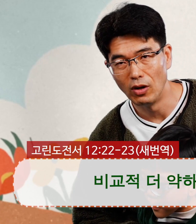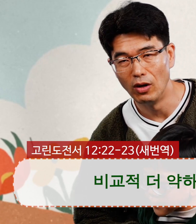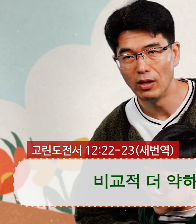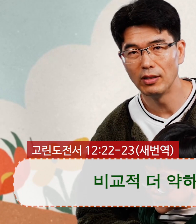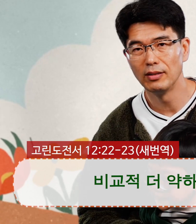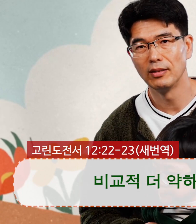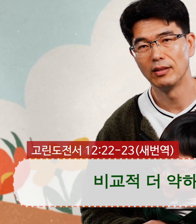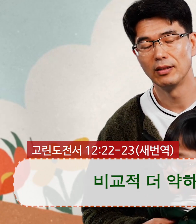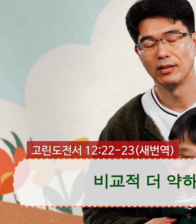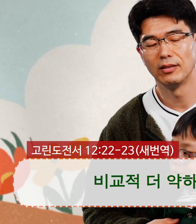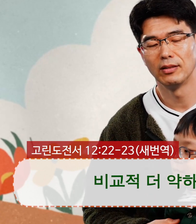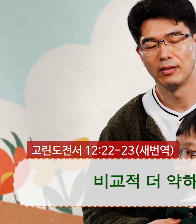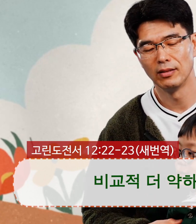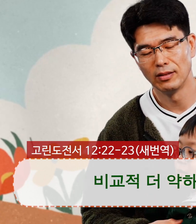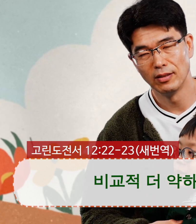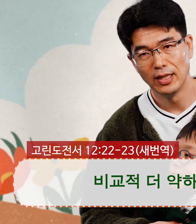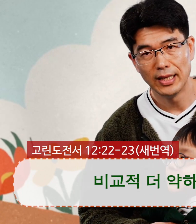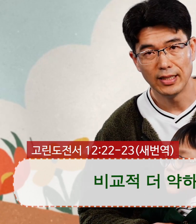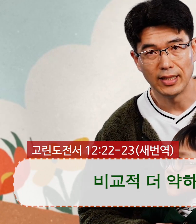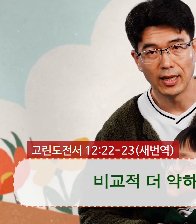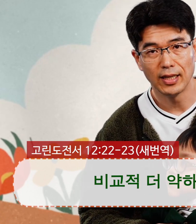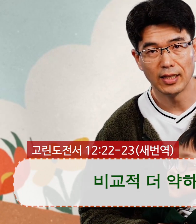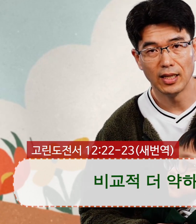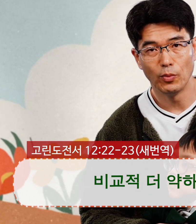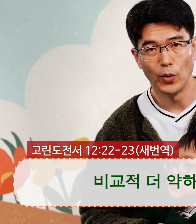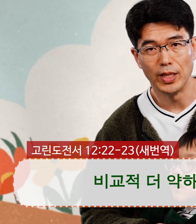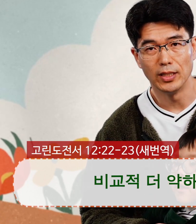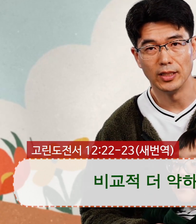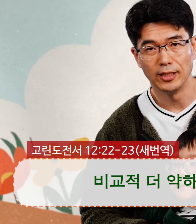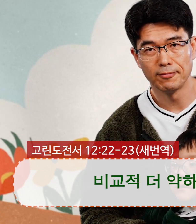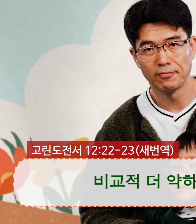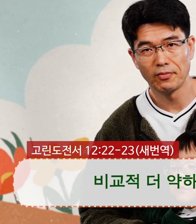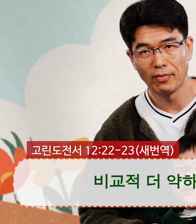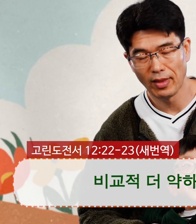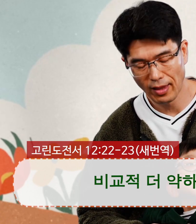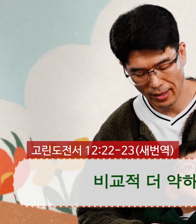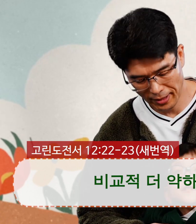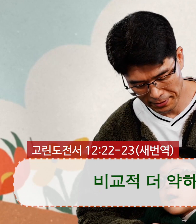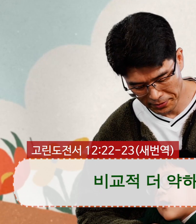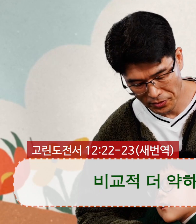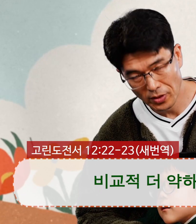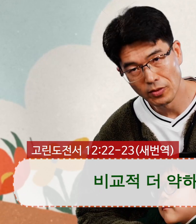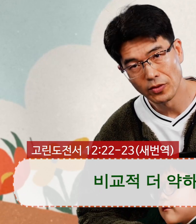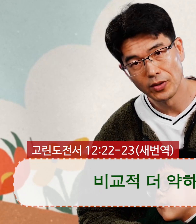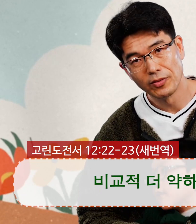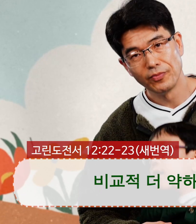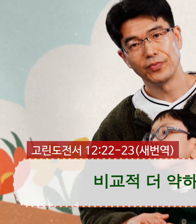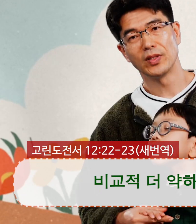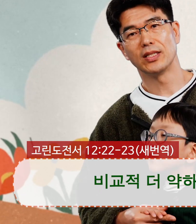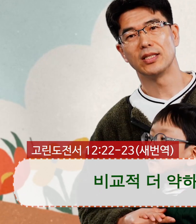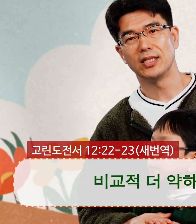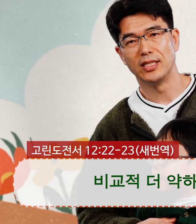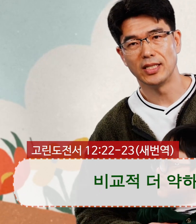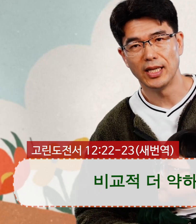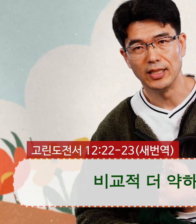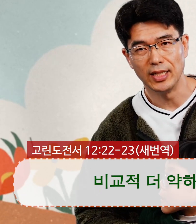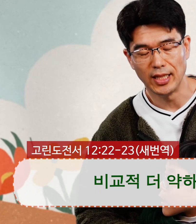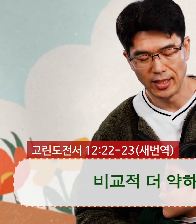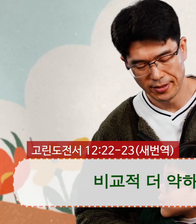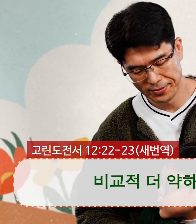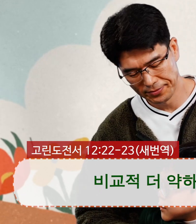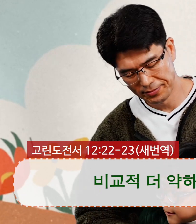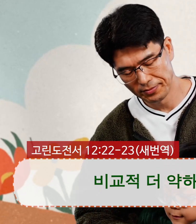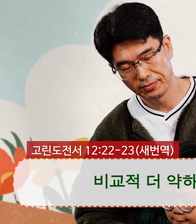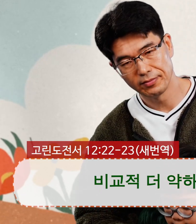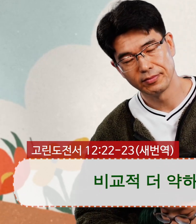비교적 더 비교적 더 약하게 보이는 약하게 보이는